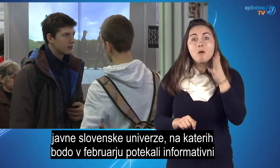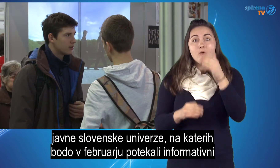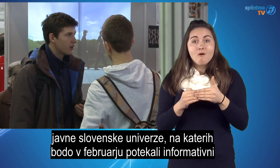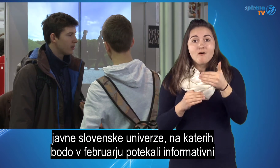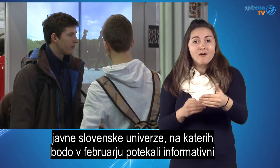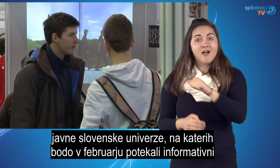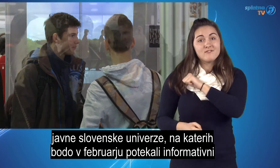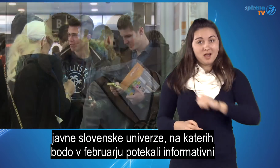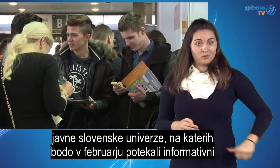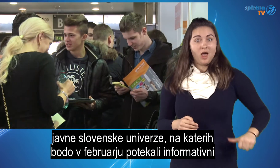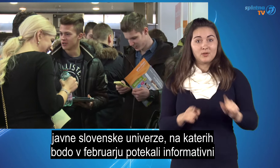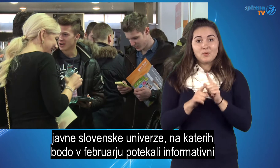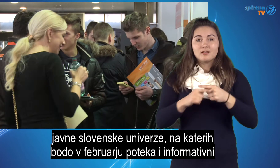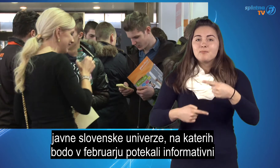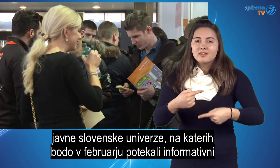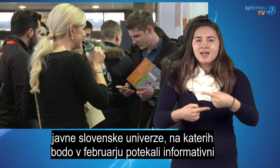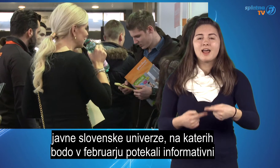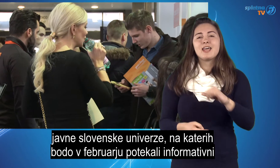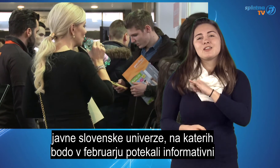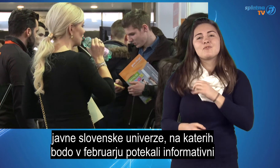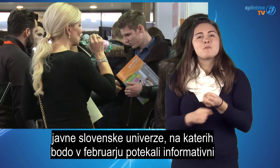februarju potekali informativni dnevi.